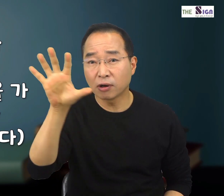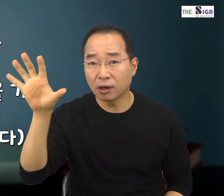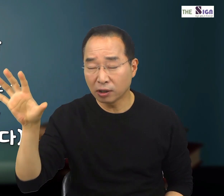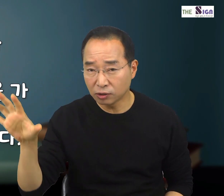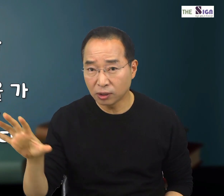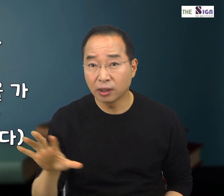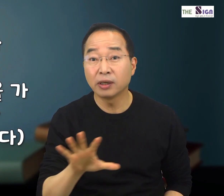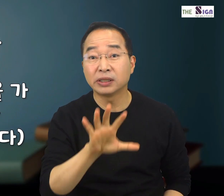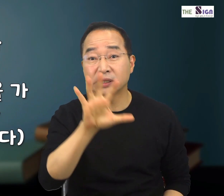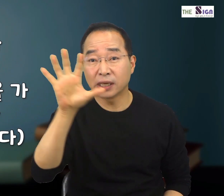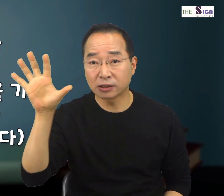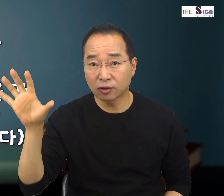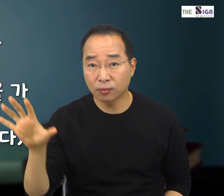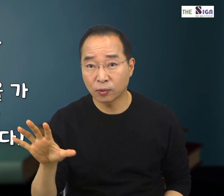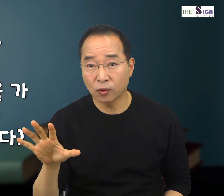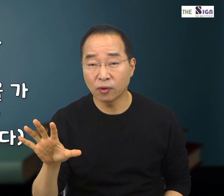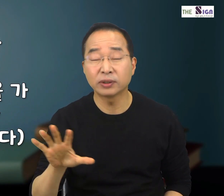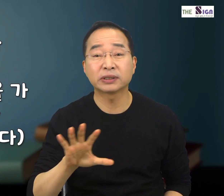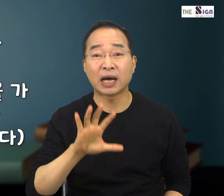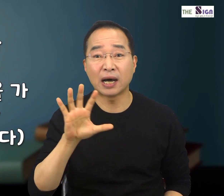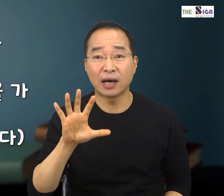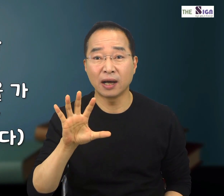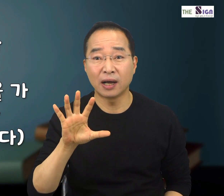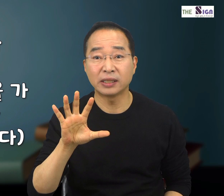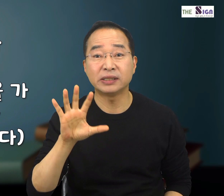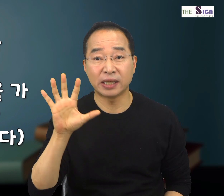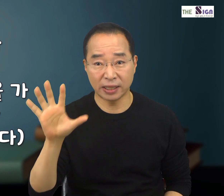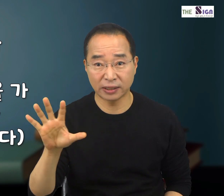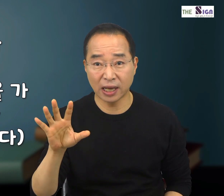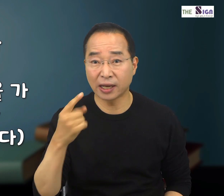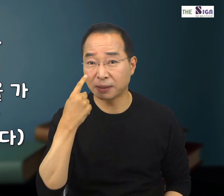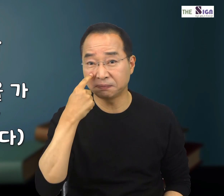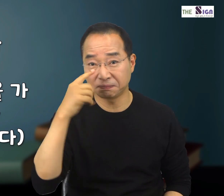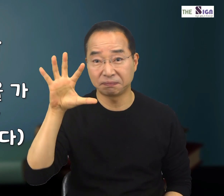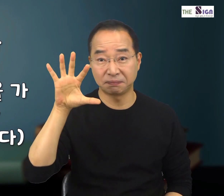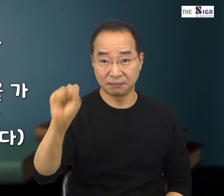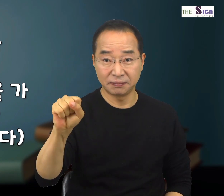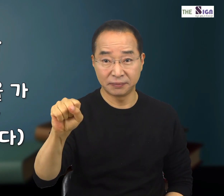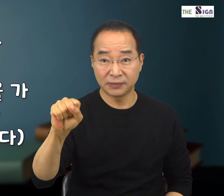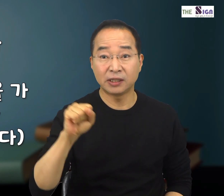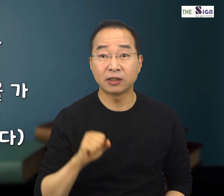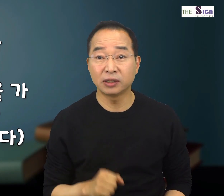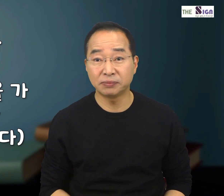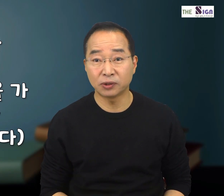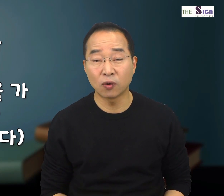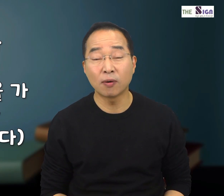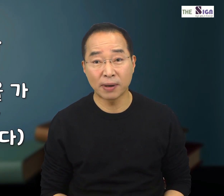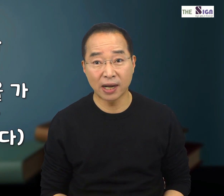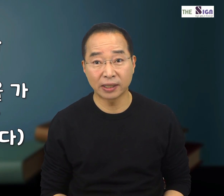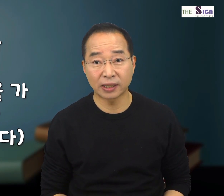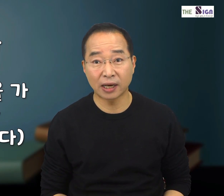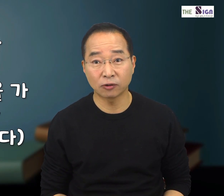걸 시각적으로 보고 다 이해했다라는 이런 의미로 파악했다라는 것도